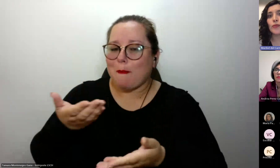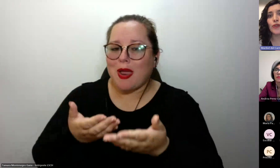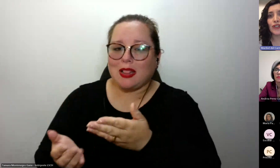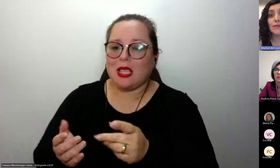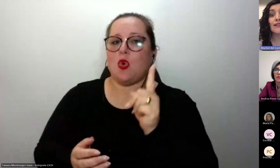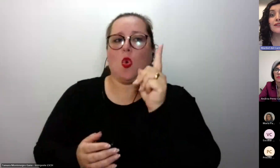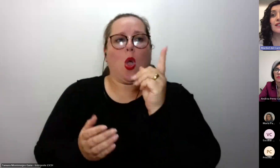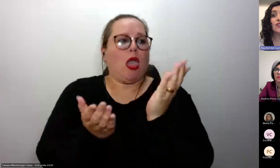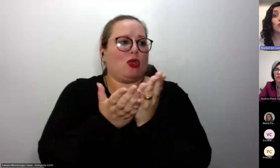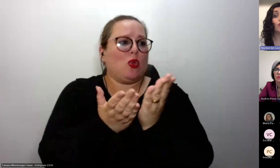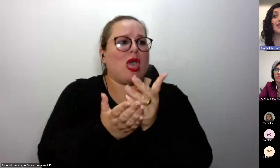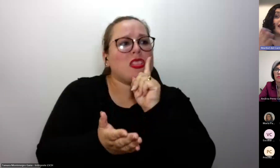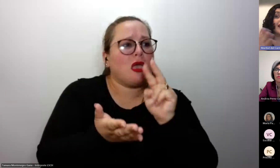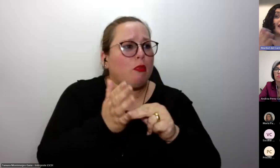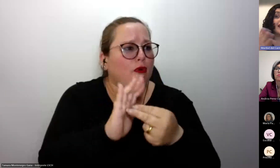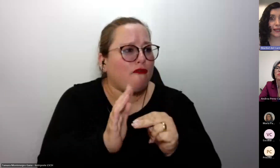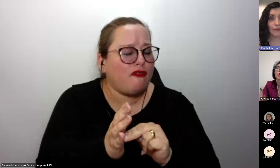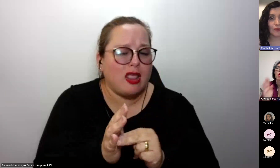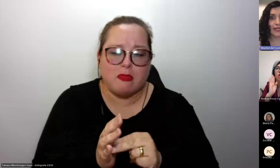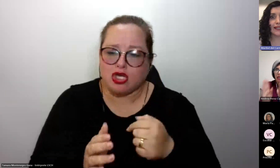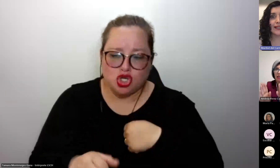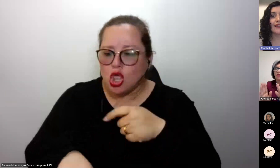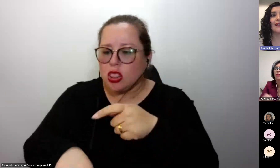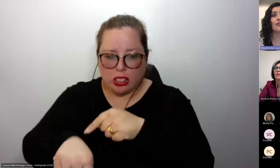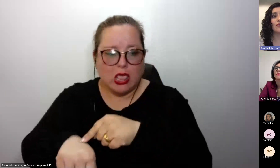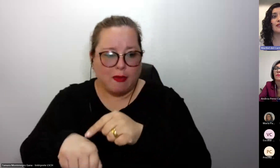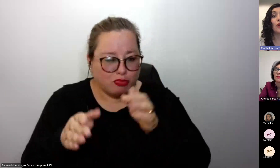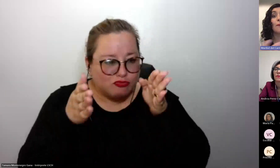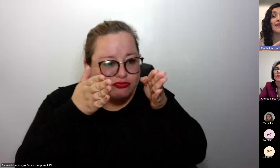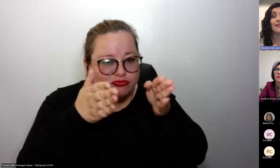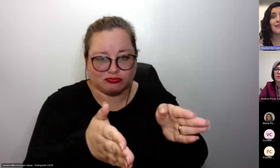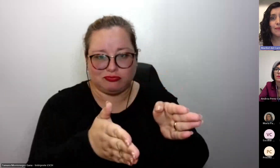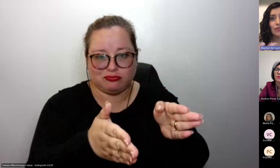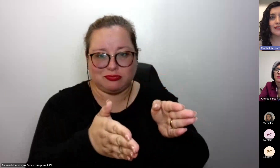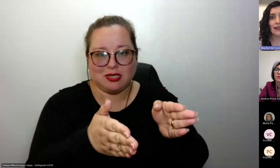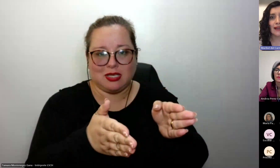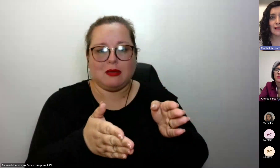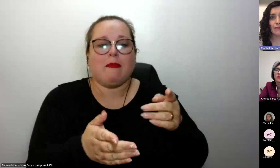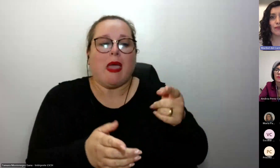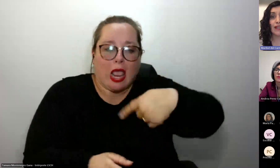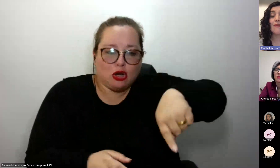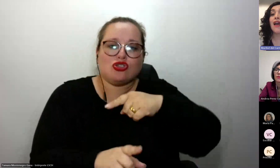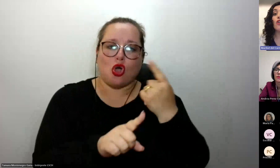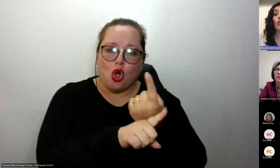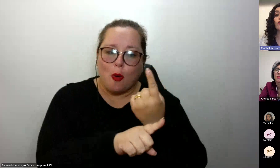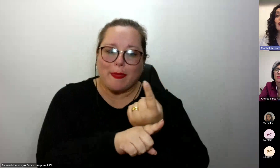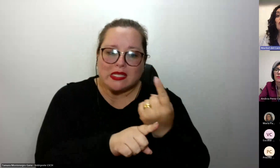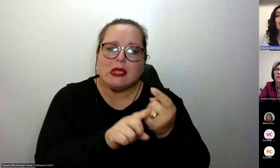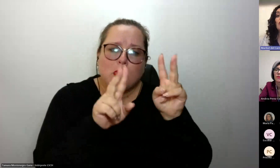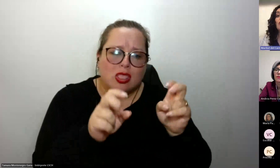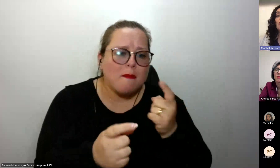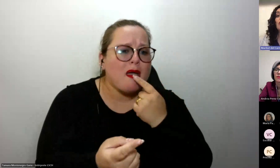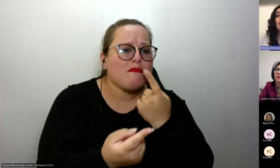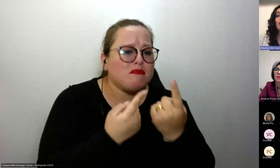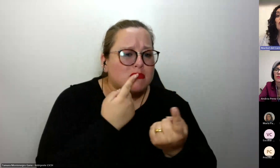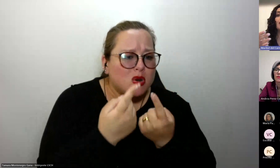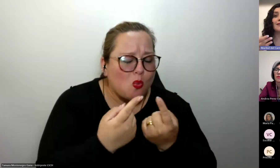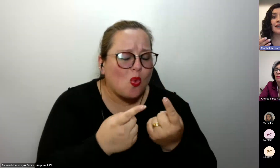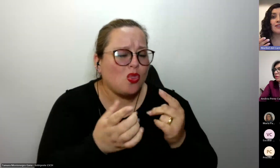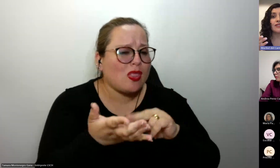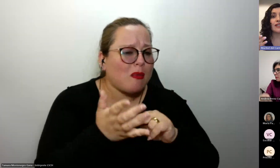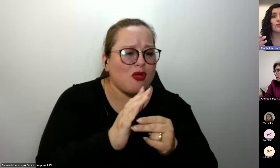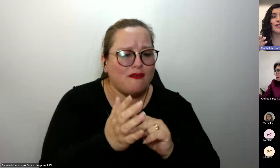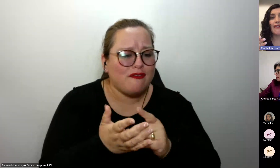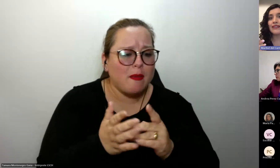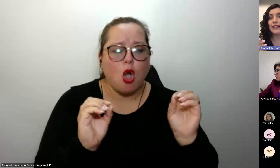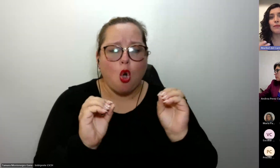tiene algún problema, yo voy a dar más tiempo para que entonces conversemos acerca de ese problema o si hay algún conflicto